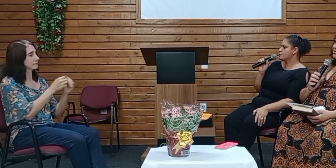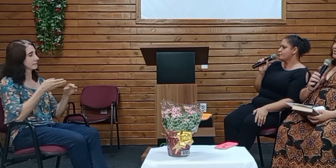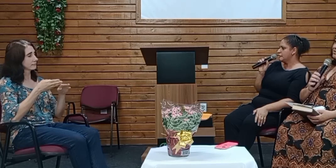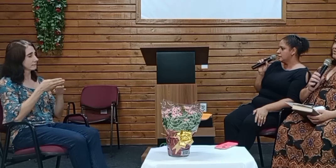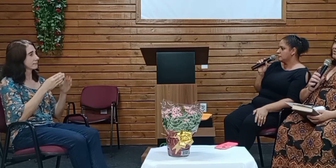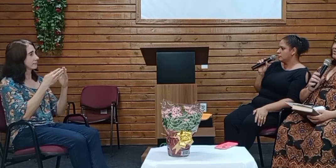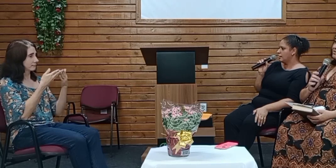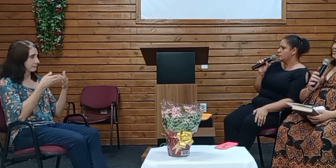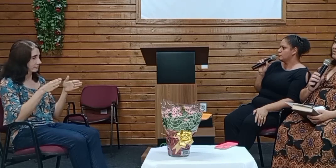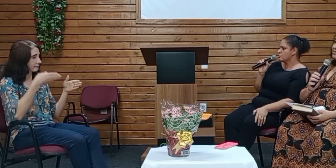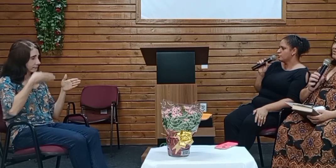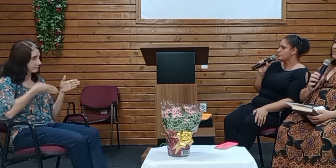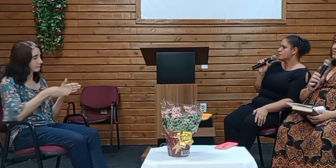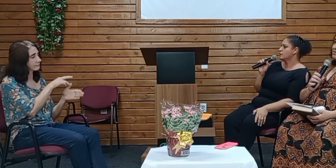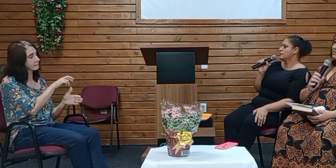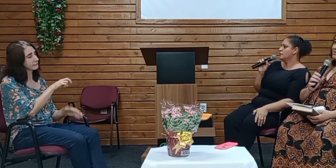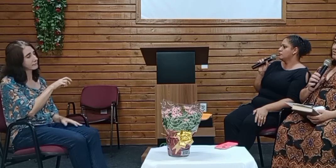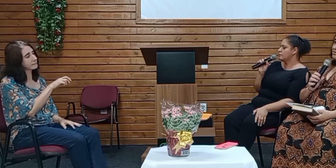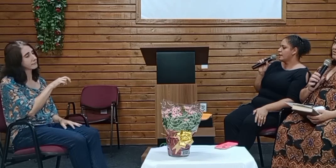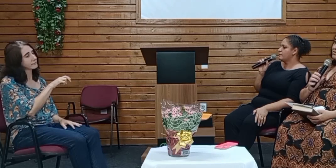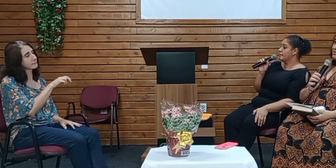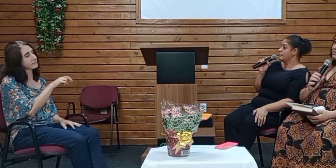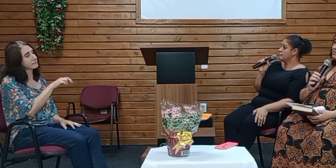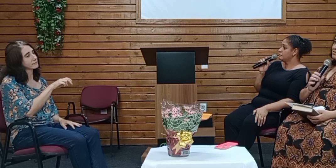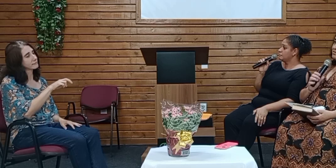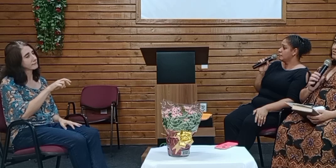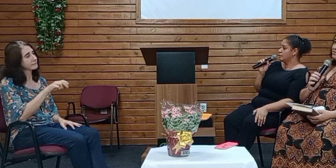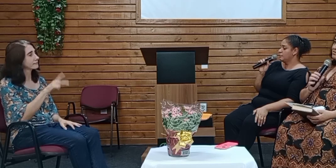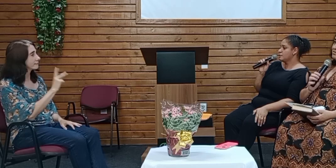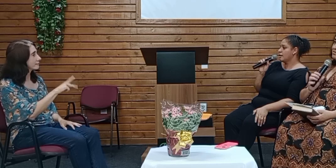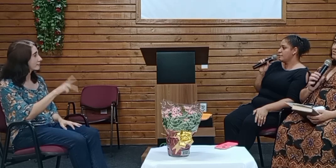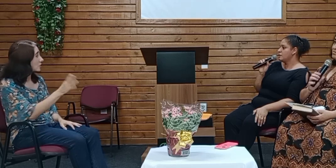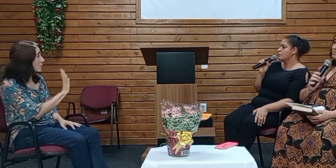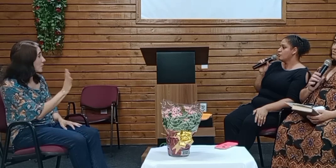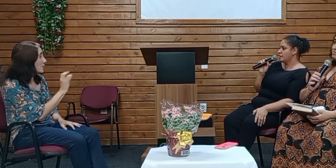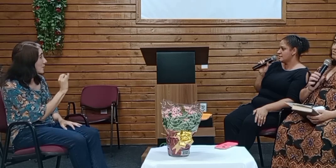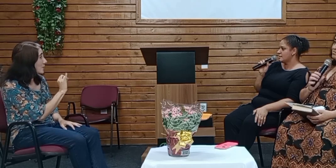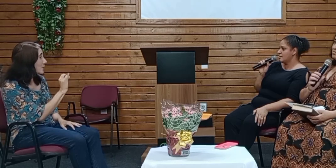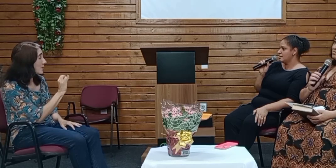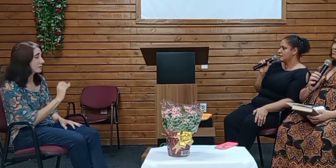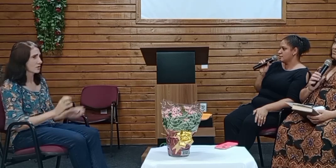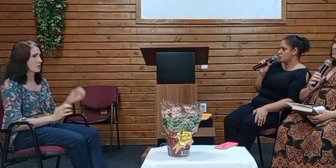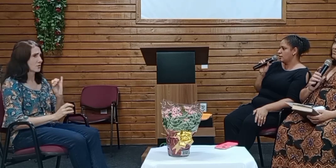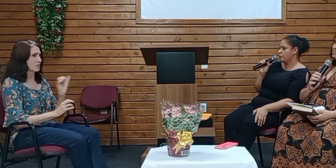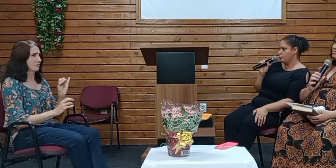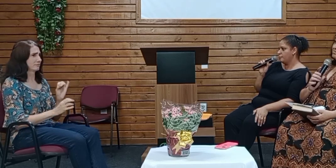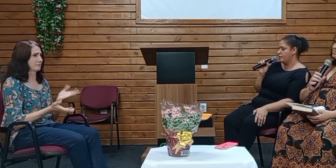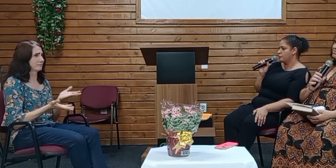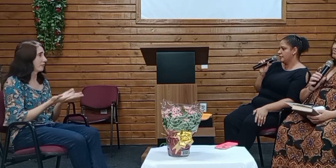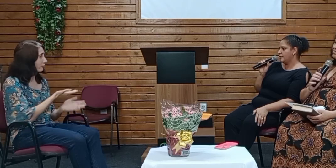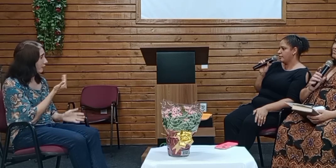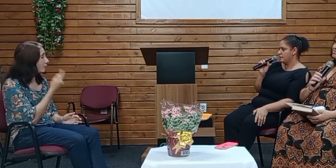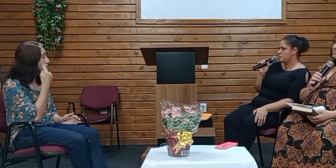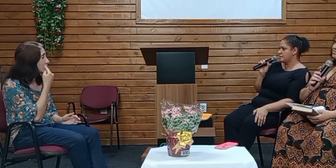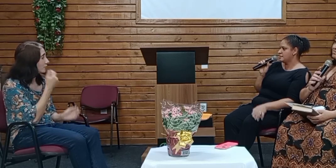eu já sofri tanto lá com os outros, eu não quero. E aí, mas eu acabei indo conhecer a escola Cônico Pedro,